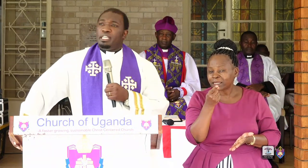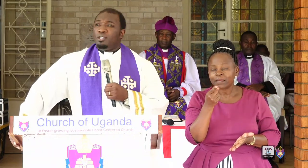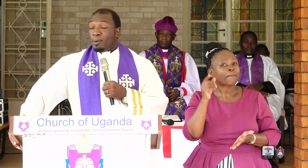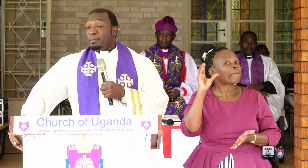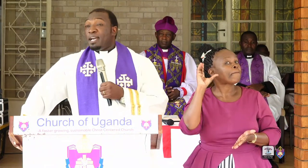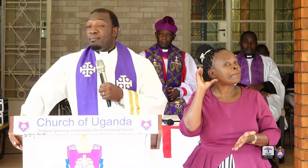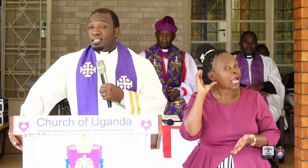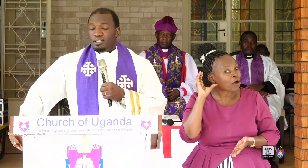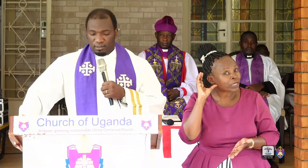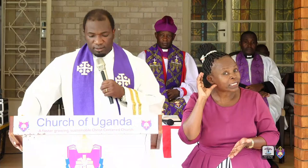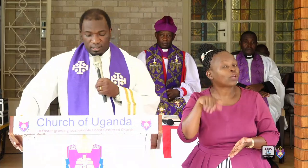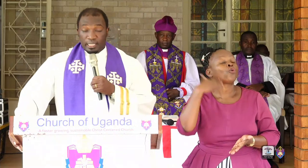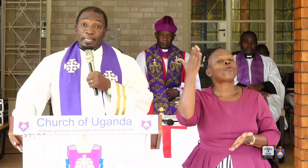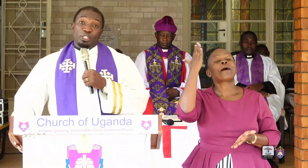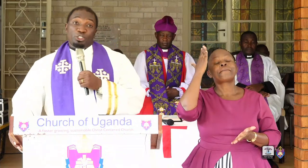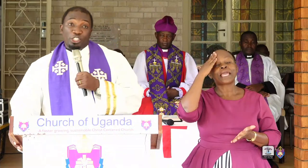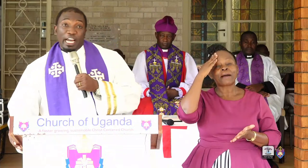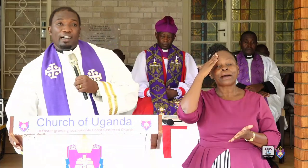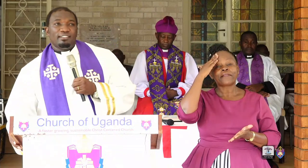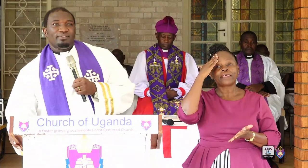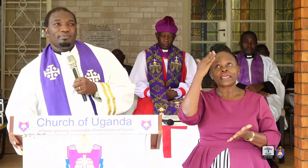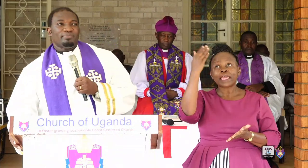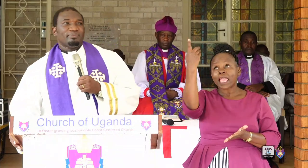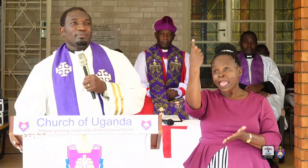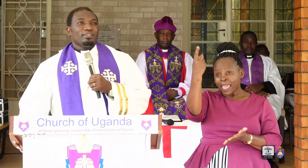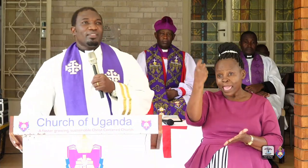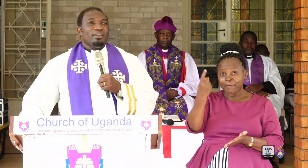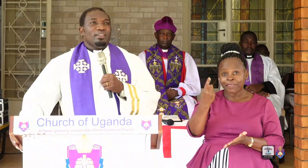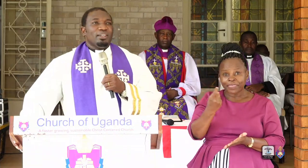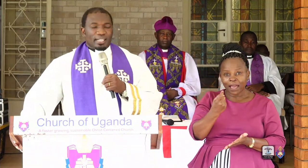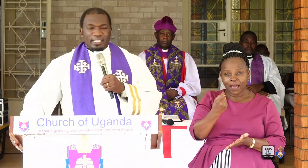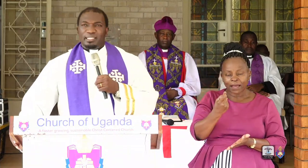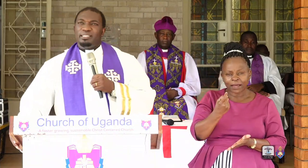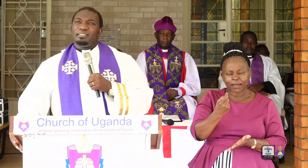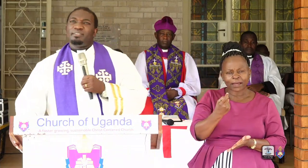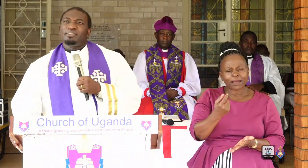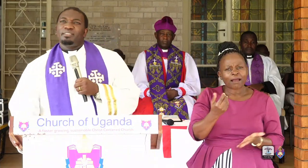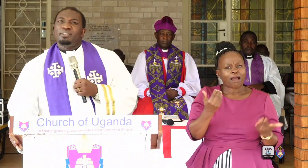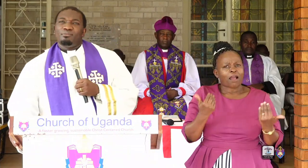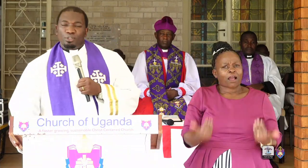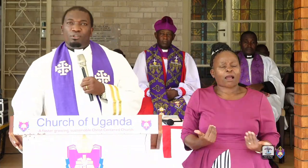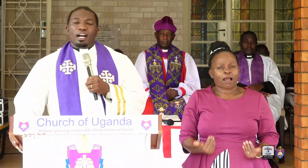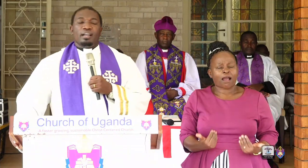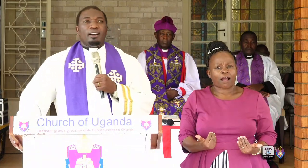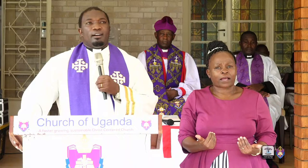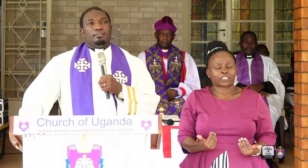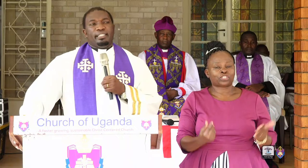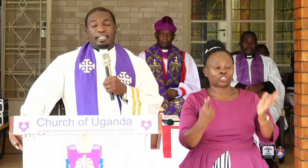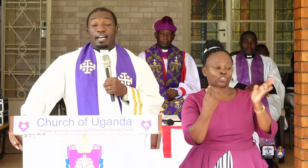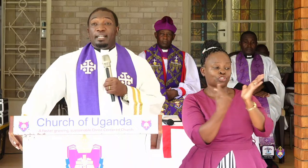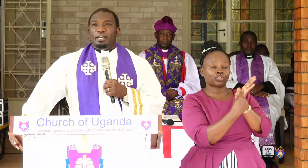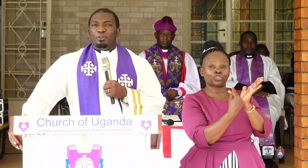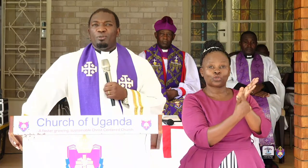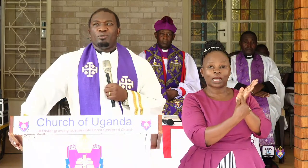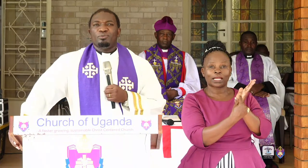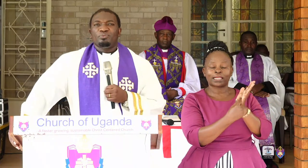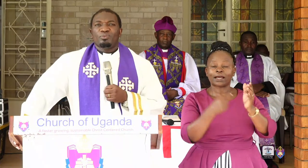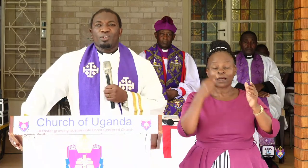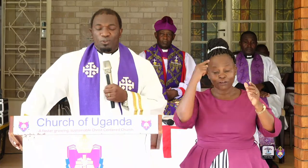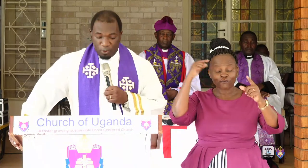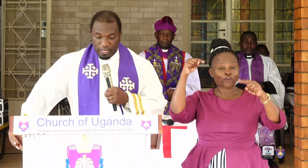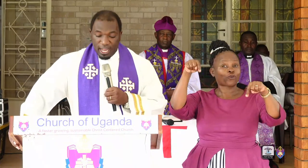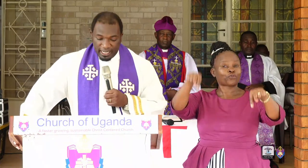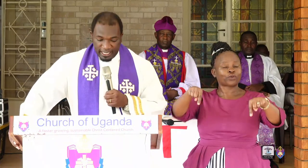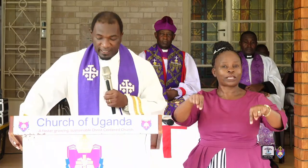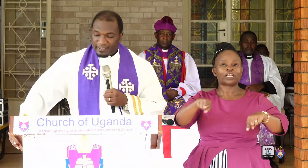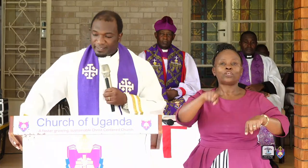byawulidde oba byamanyi ebijja. Akati mu Uganda eya leero,